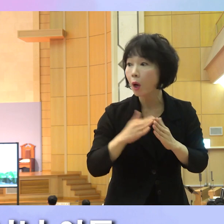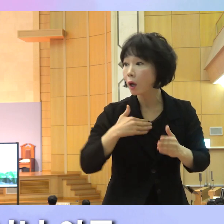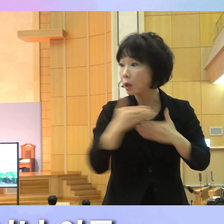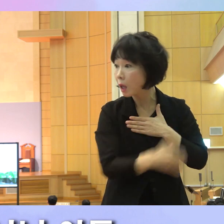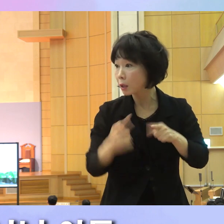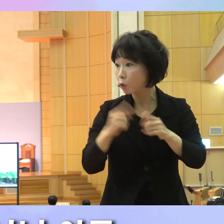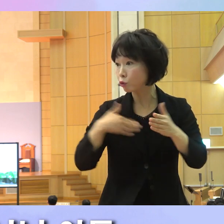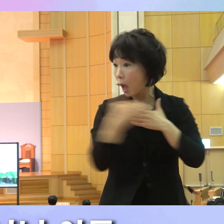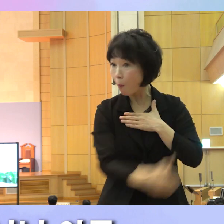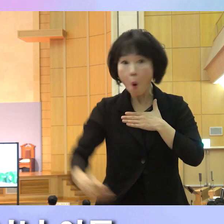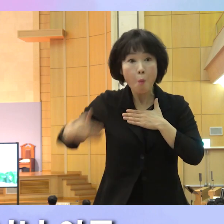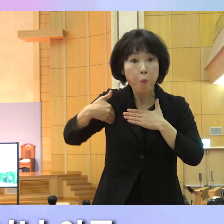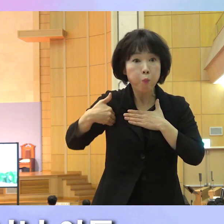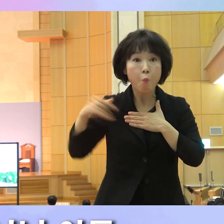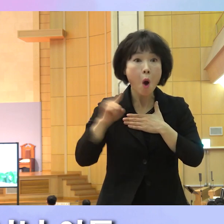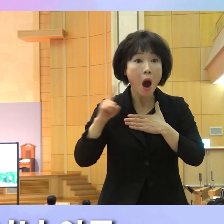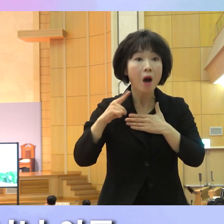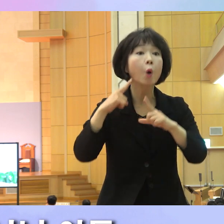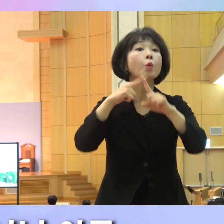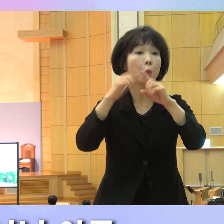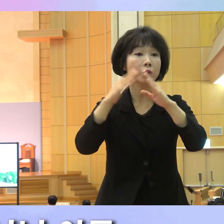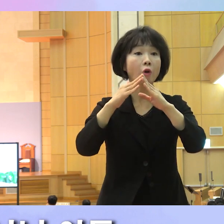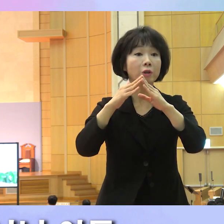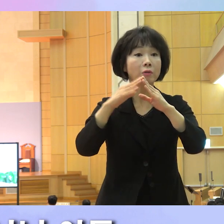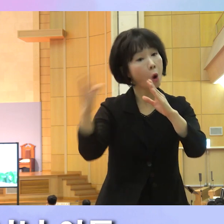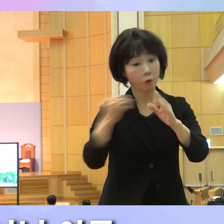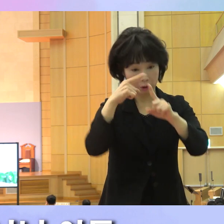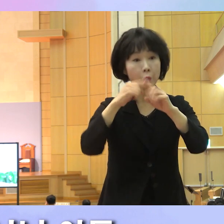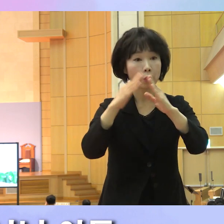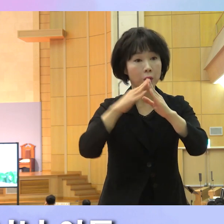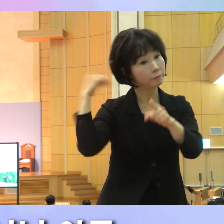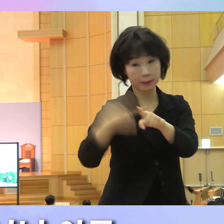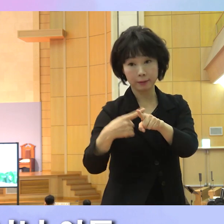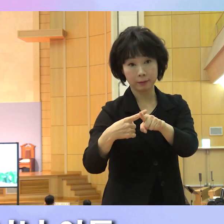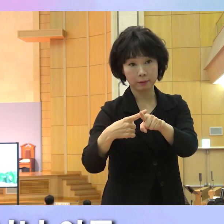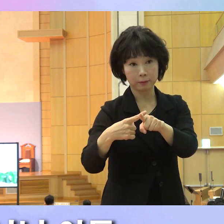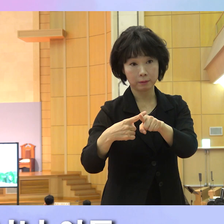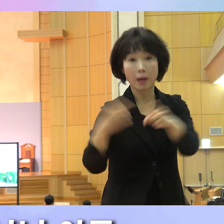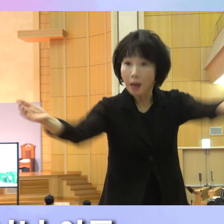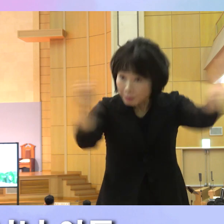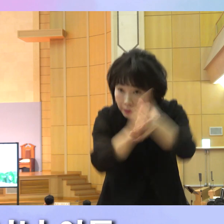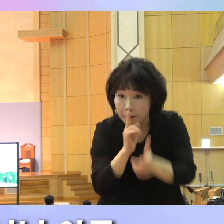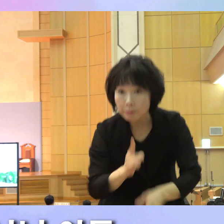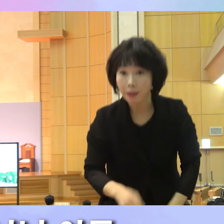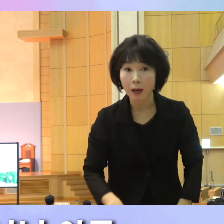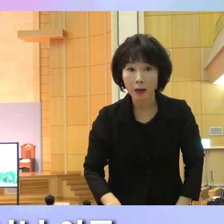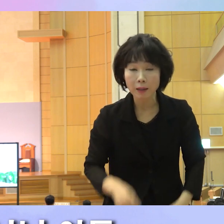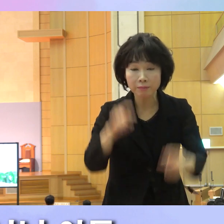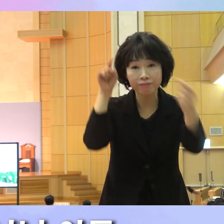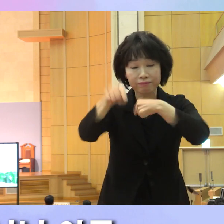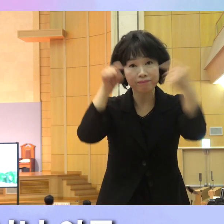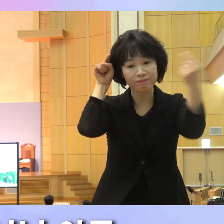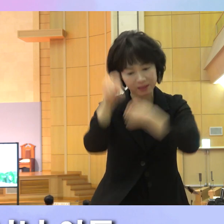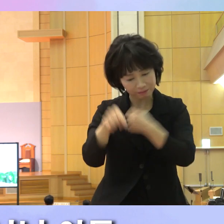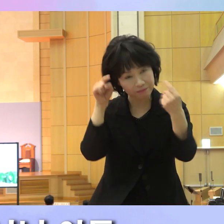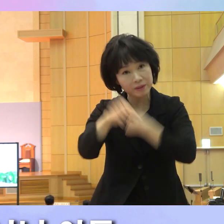사람들은 눈에 보이는 성전으로 알아들었고, 예수님이 말하는 성전은